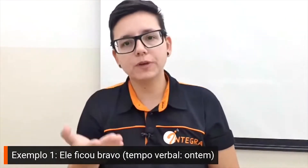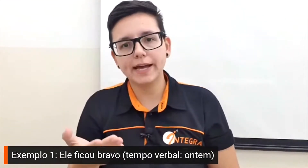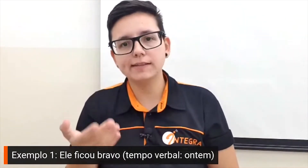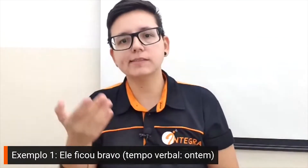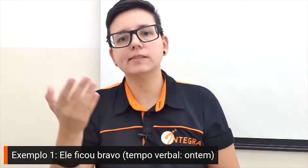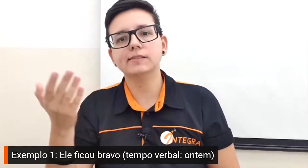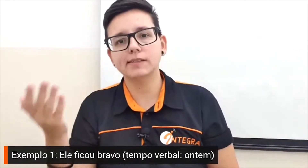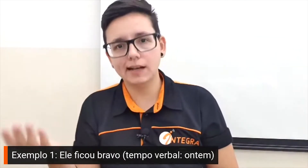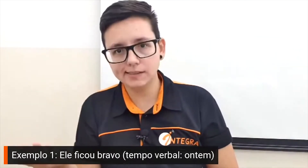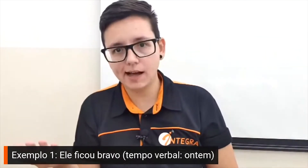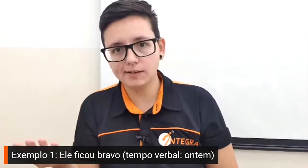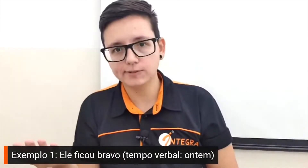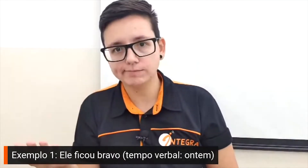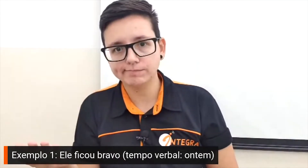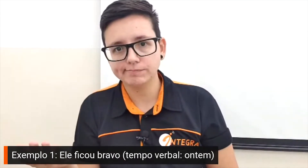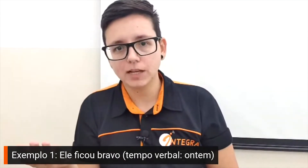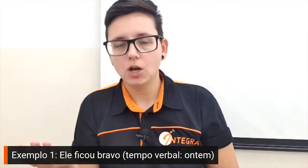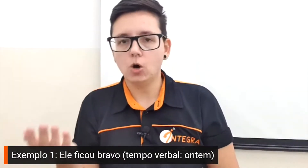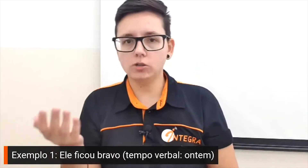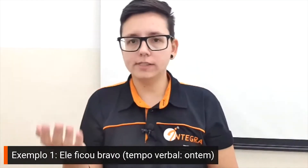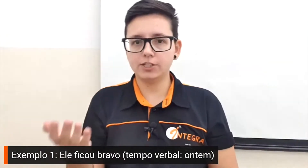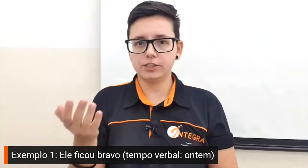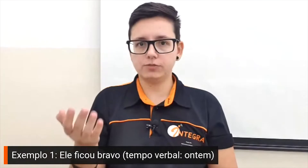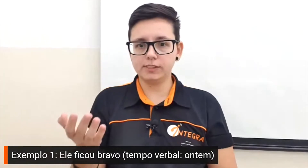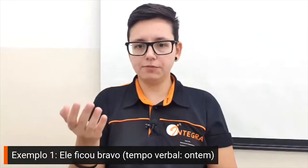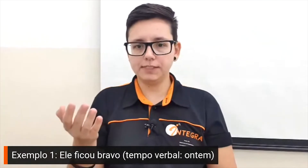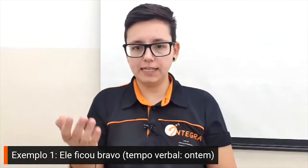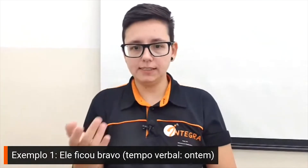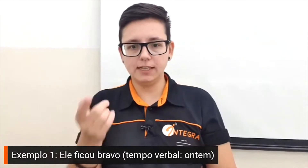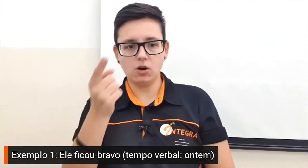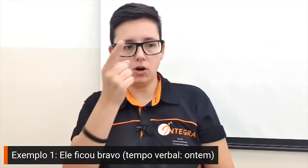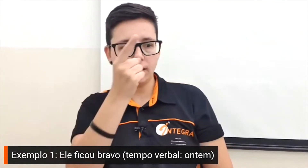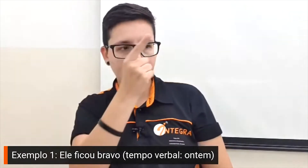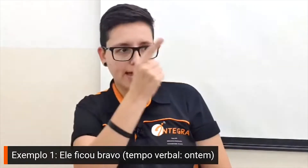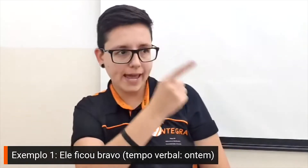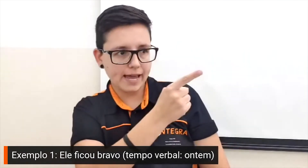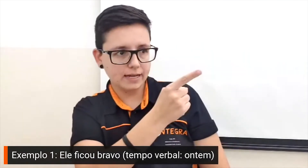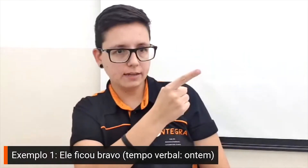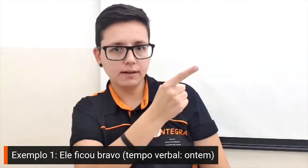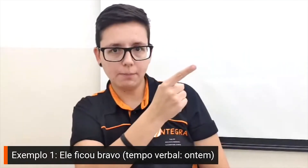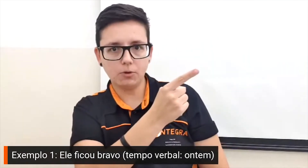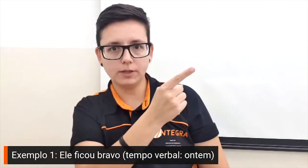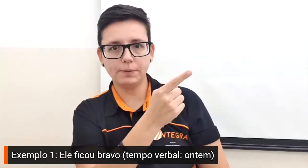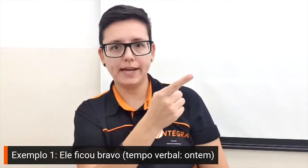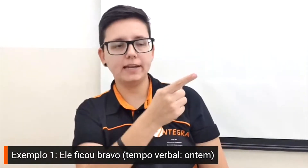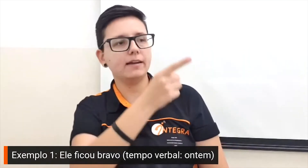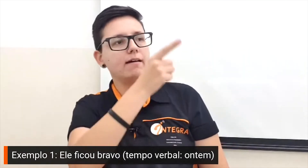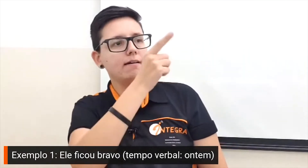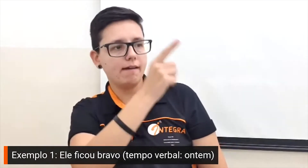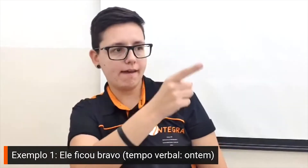português sinalizado. Ou seja, se você fizer assim, ó, ele, aponta para ele, né?